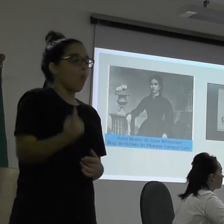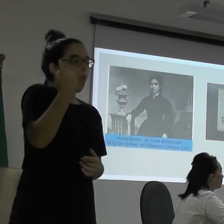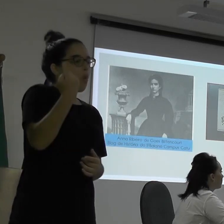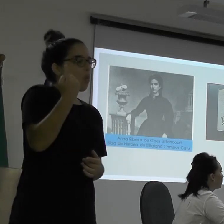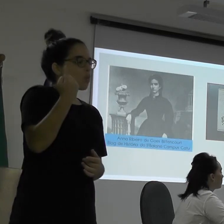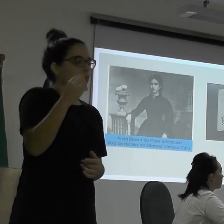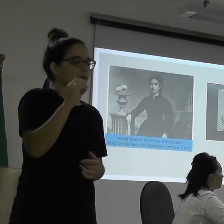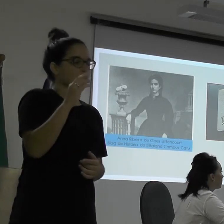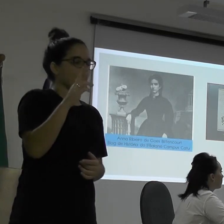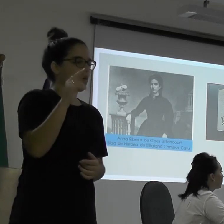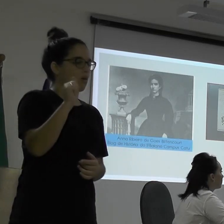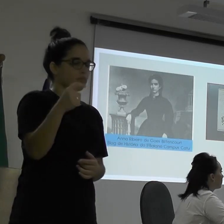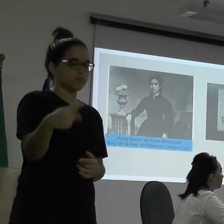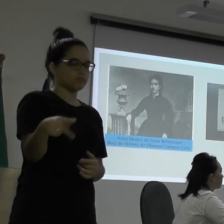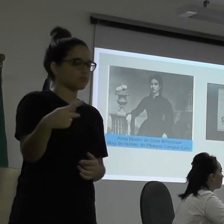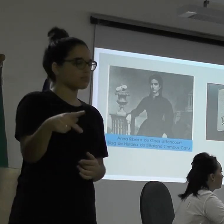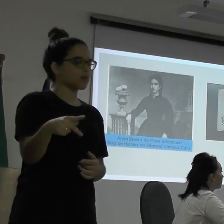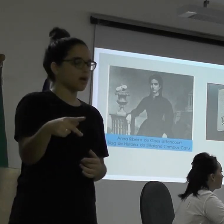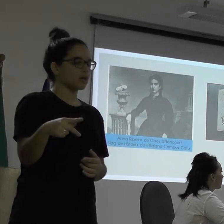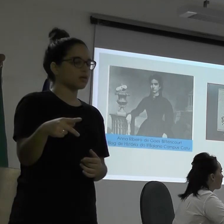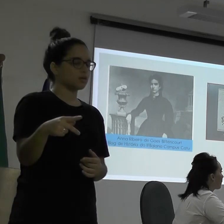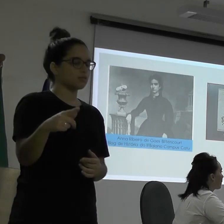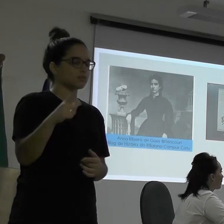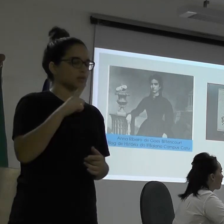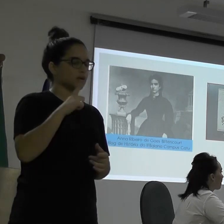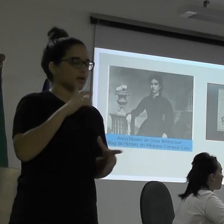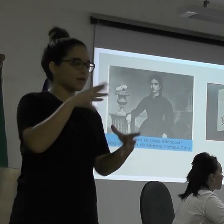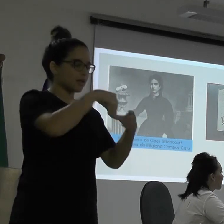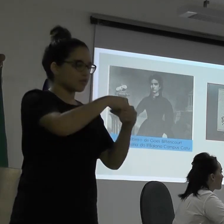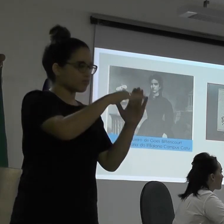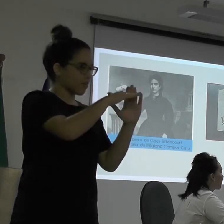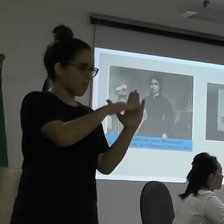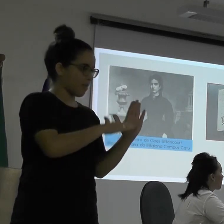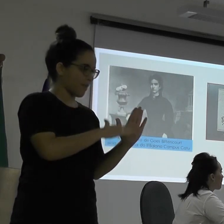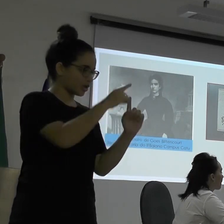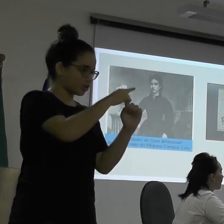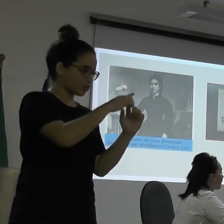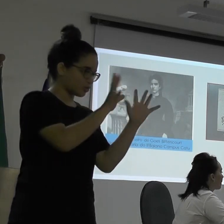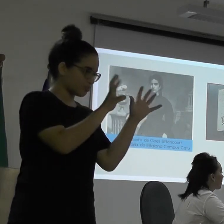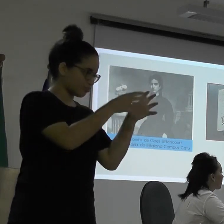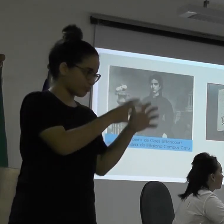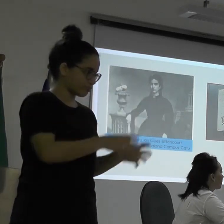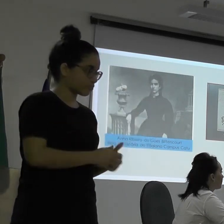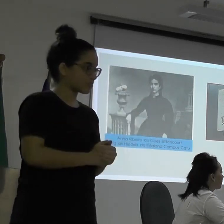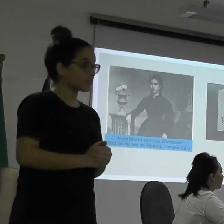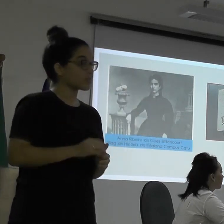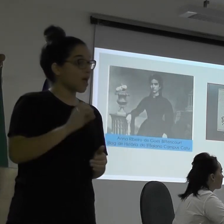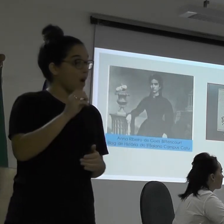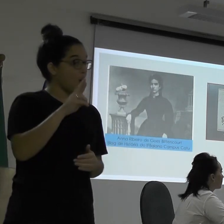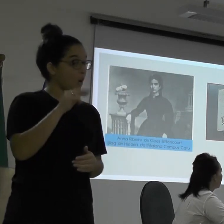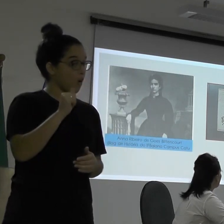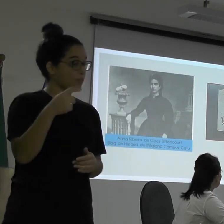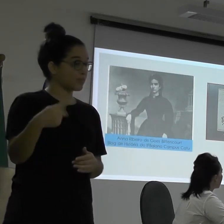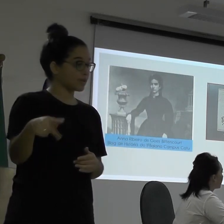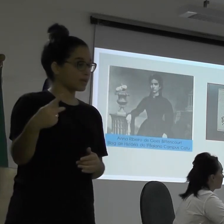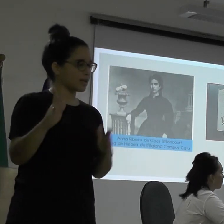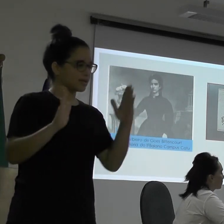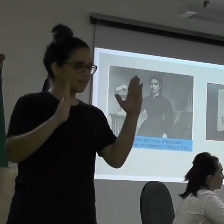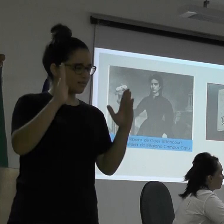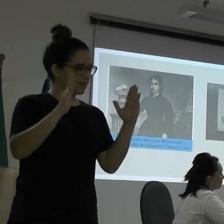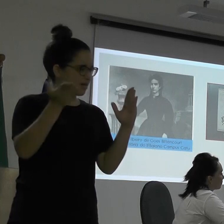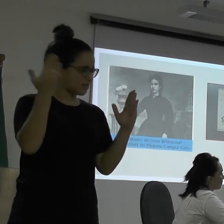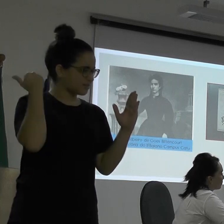na tipografia A Rua da Alfândega, número 31. Esta obra foi considerada por Maria Inês de Moraes Marreco